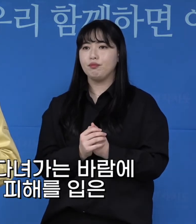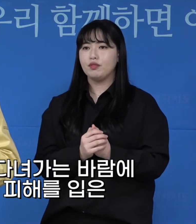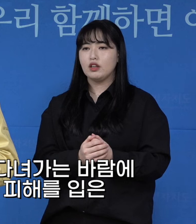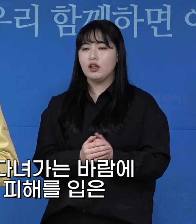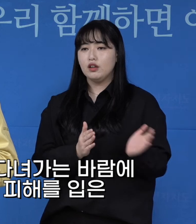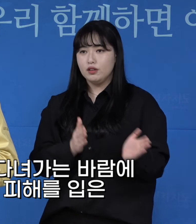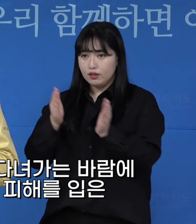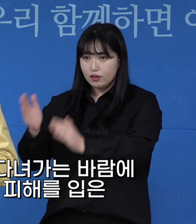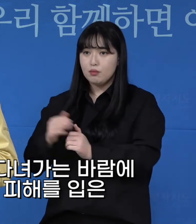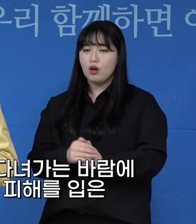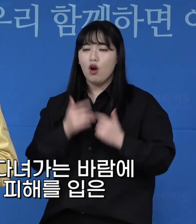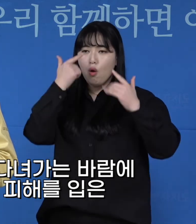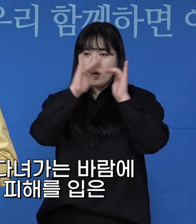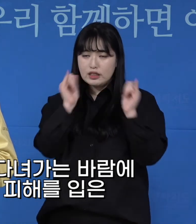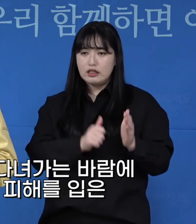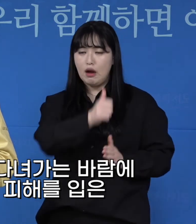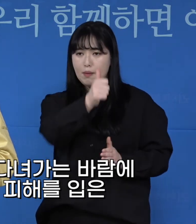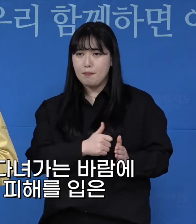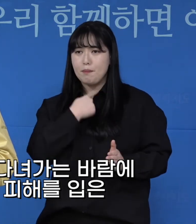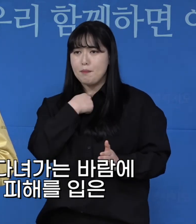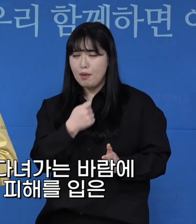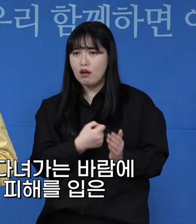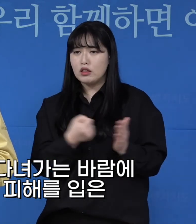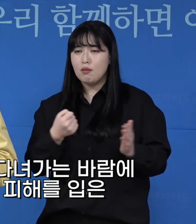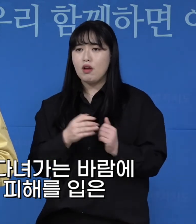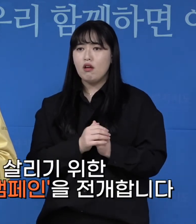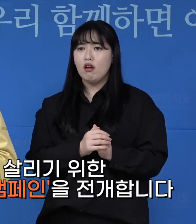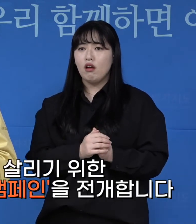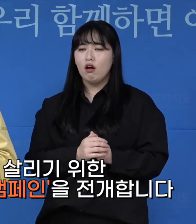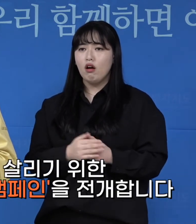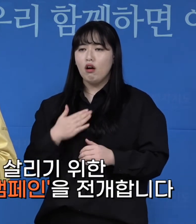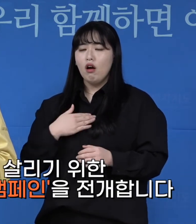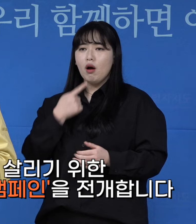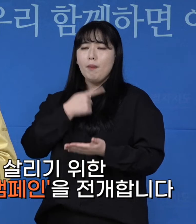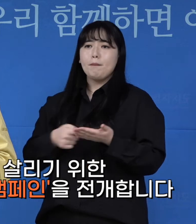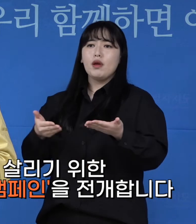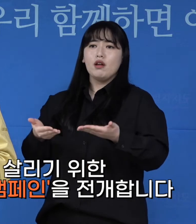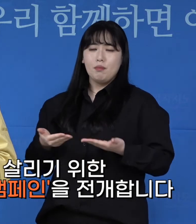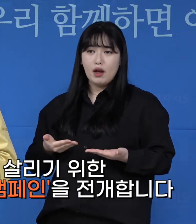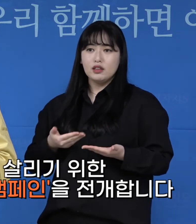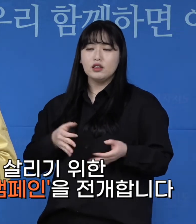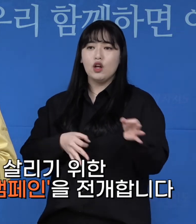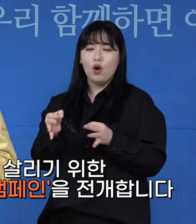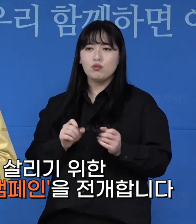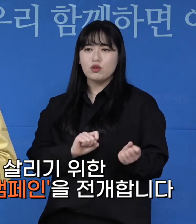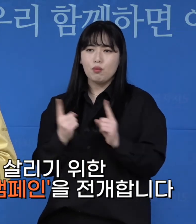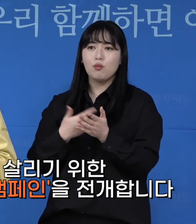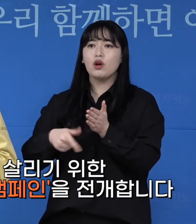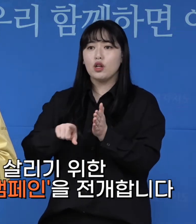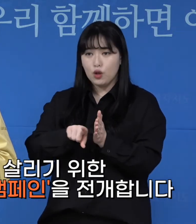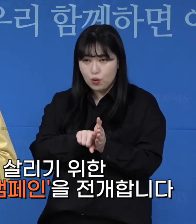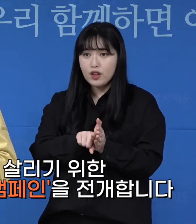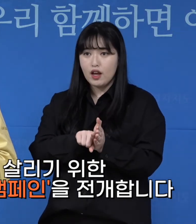다른 한편 확진자가 다녀가는 바람에 뜻하지 않은 피해를 입은 도내 업소를 살리기 위한 착한 소비